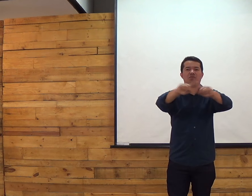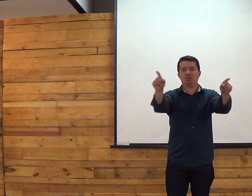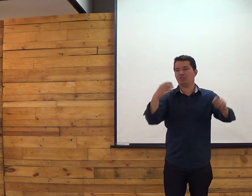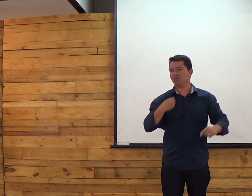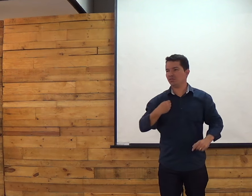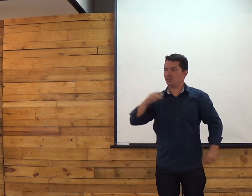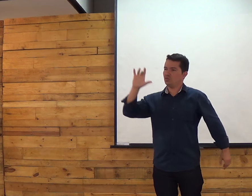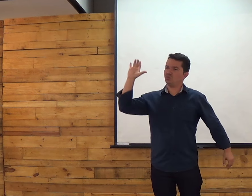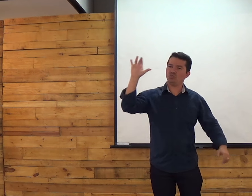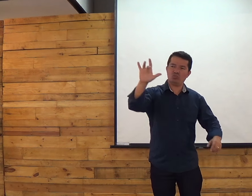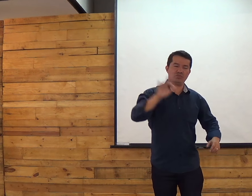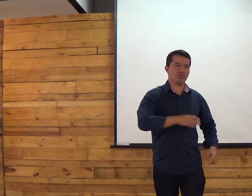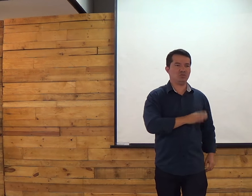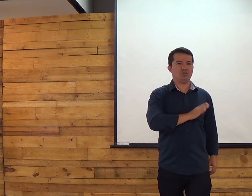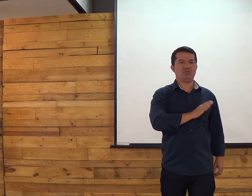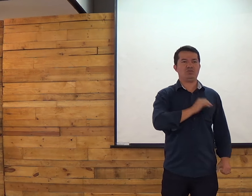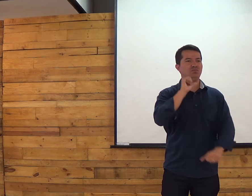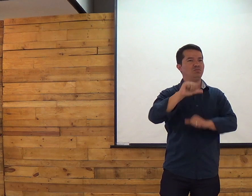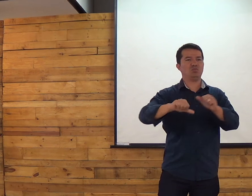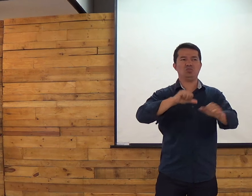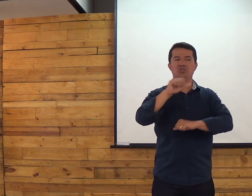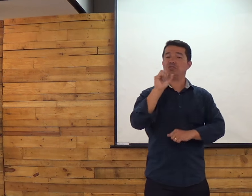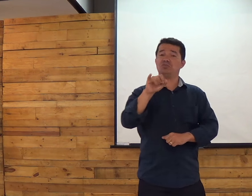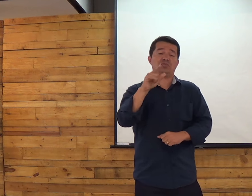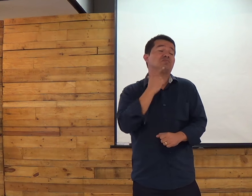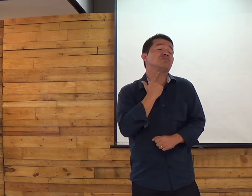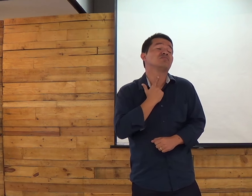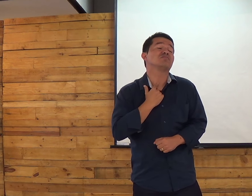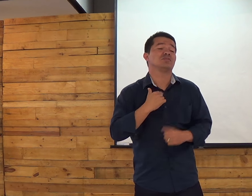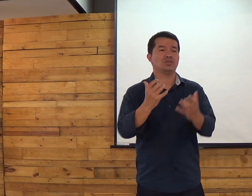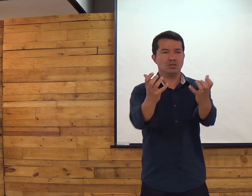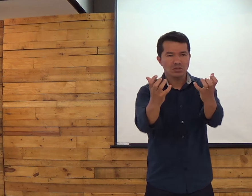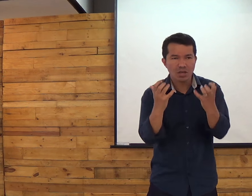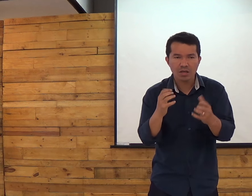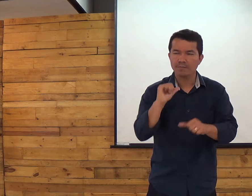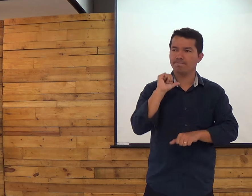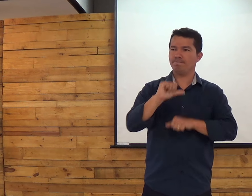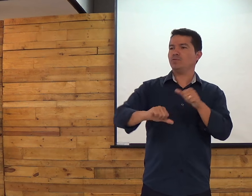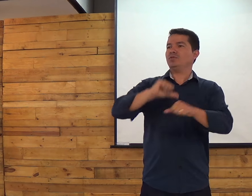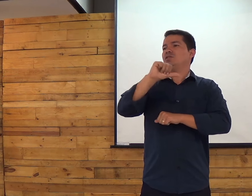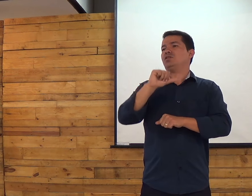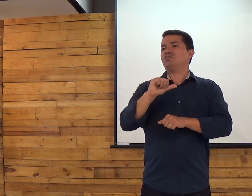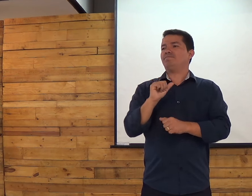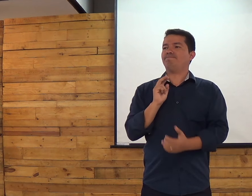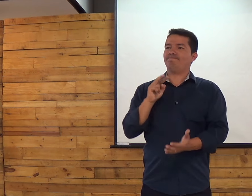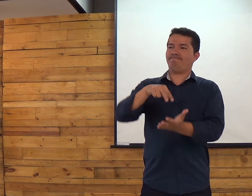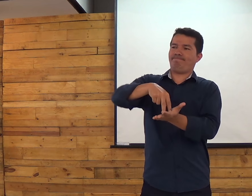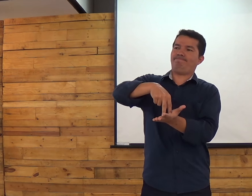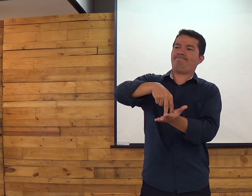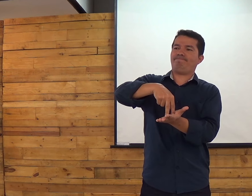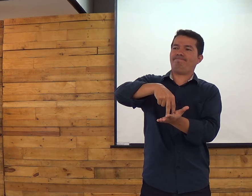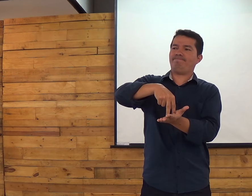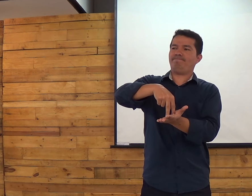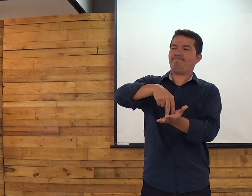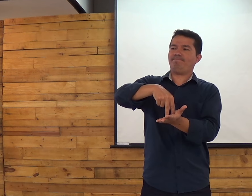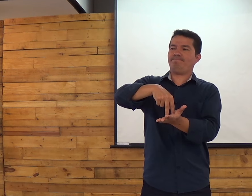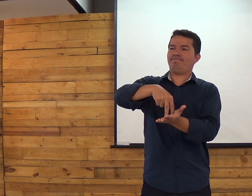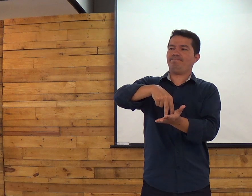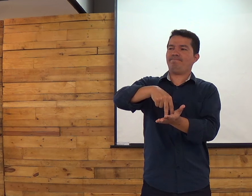Oraremos, pediremos para que Deus toque em sua vida, em seu coração e mude. Se essa é a sua vontade de mudança, fique em